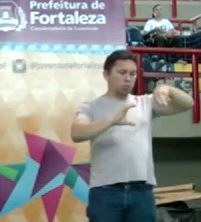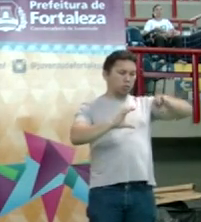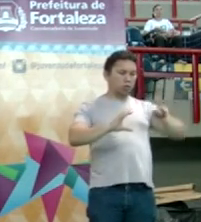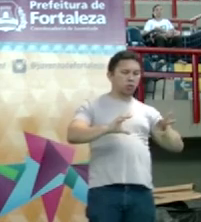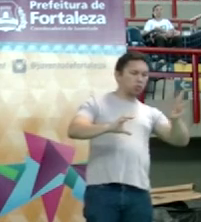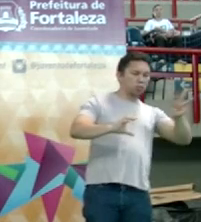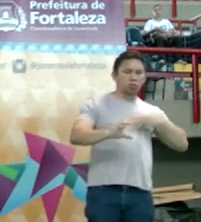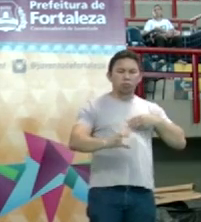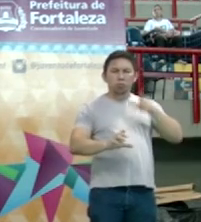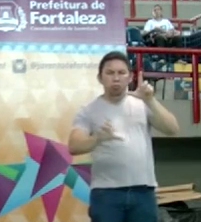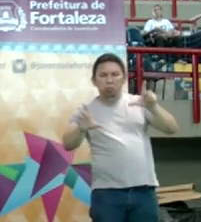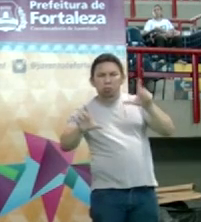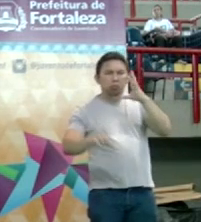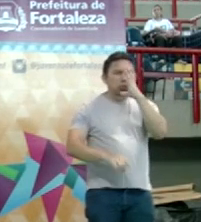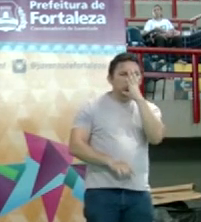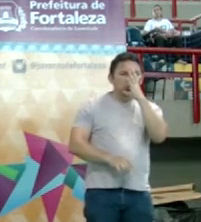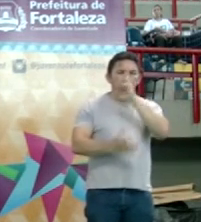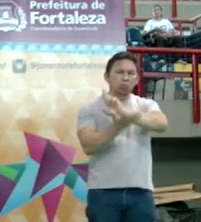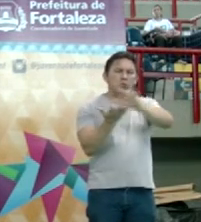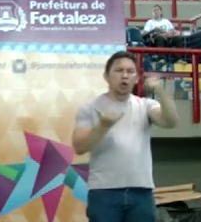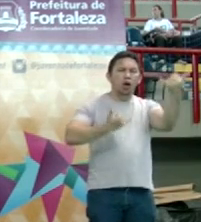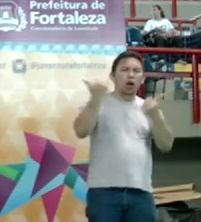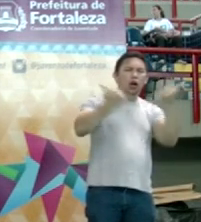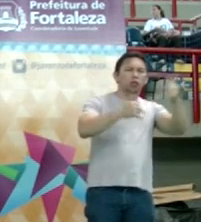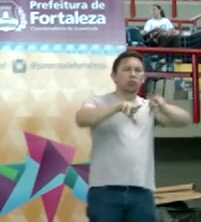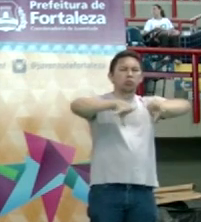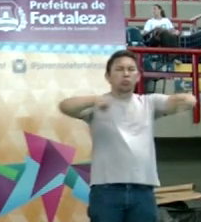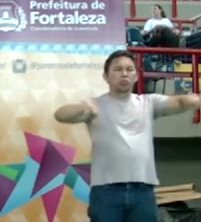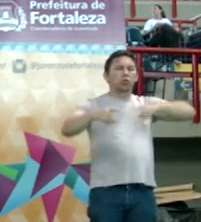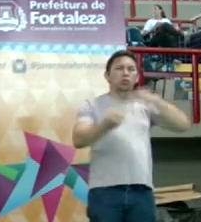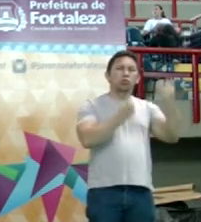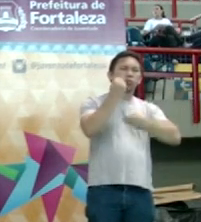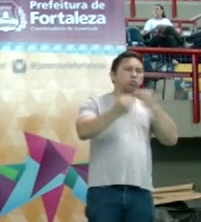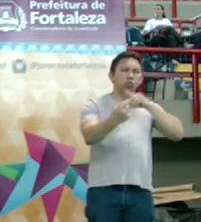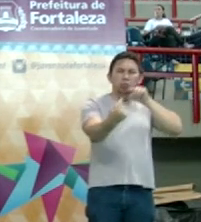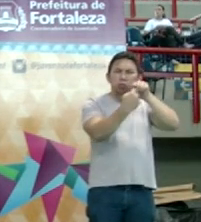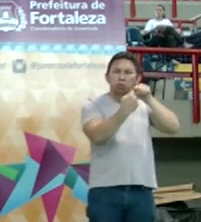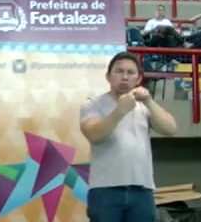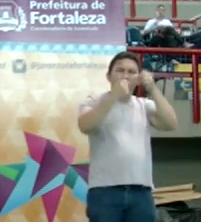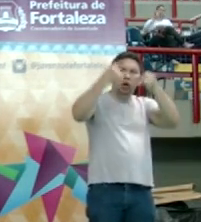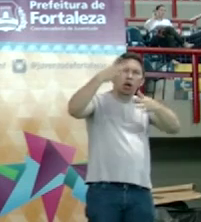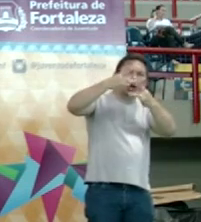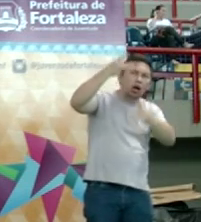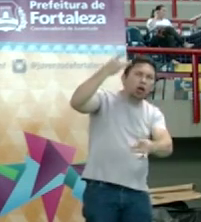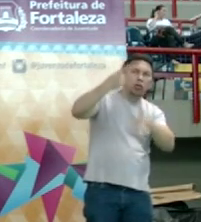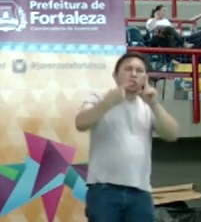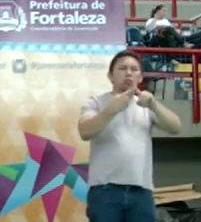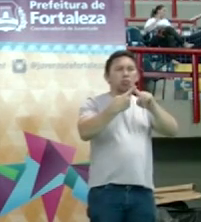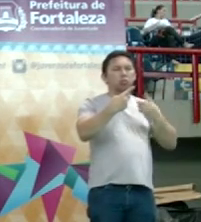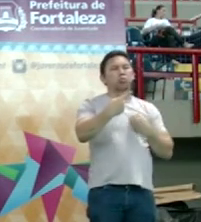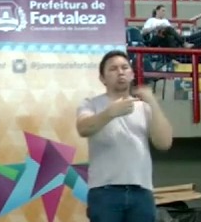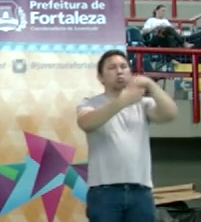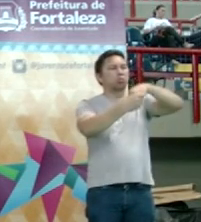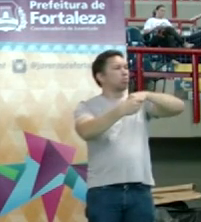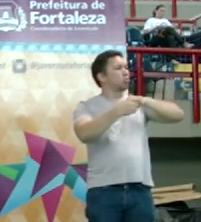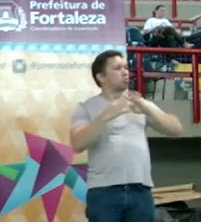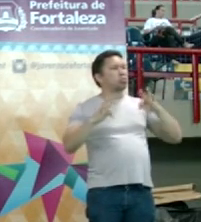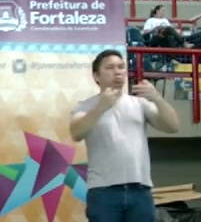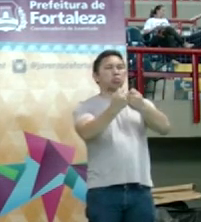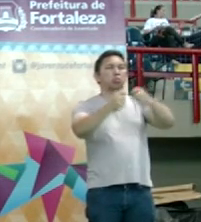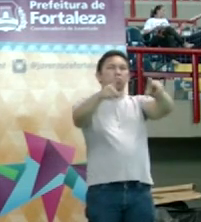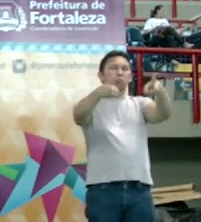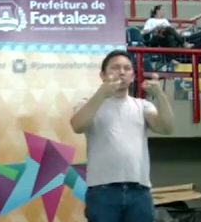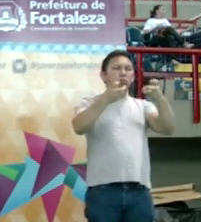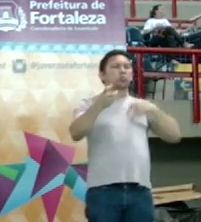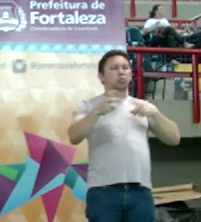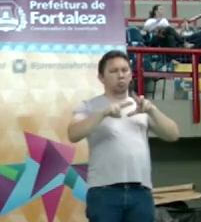que vocês poderão acompanhar as notícias de uma maneira mais detalhada, mais completa. Então